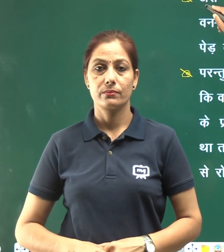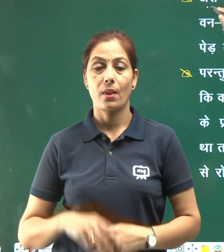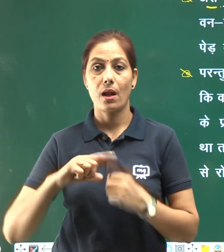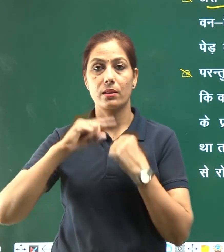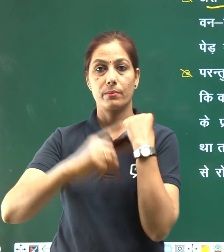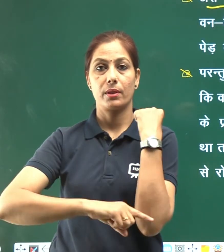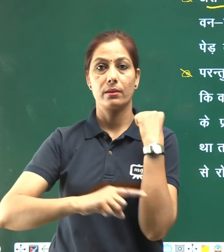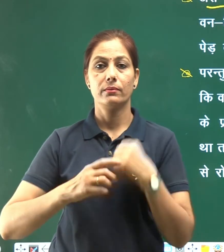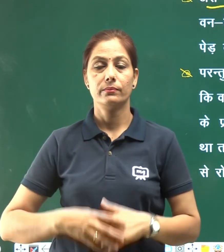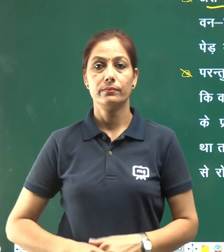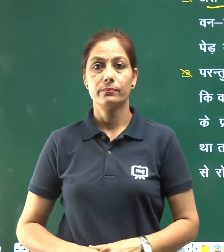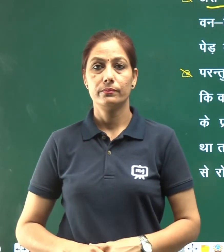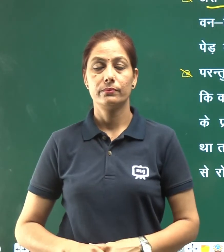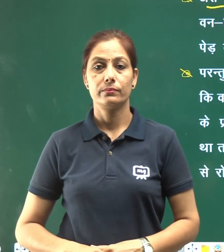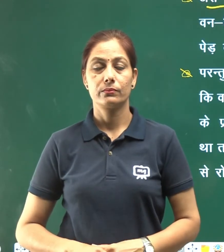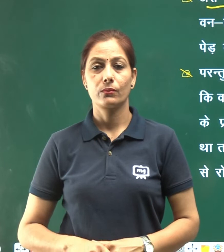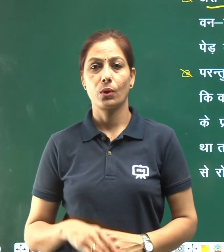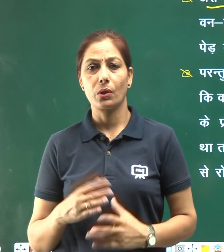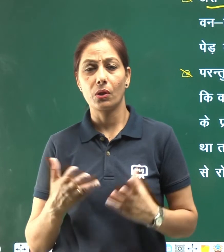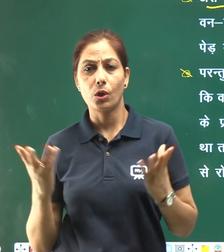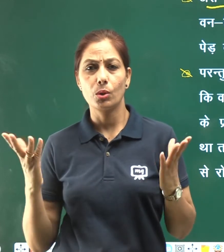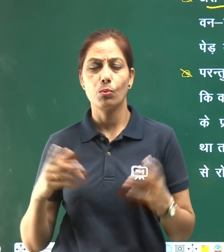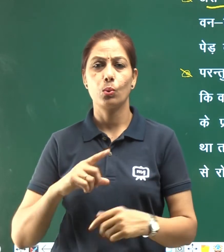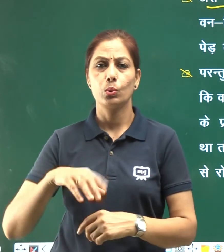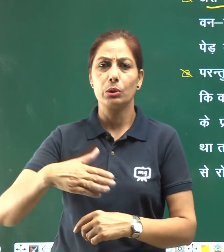अंत में कई दिनों बाद